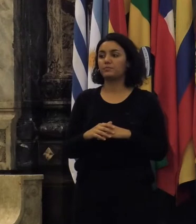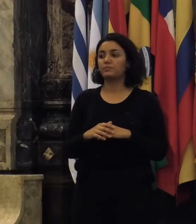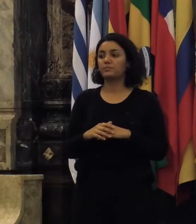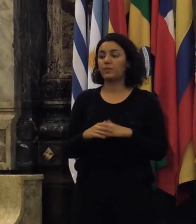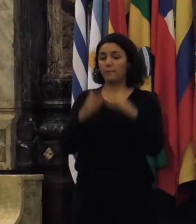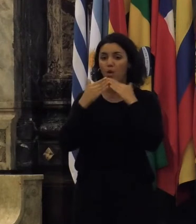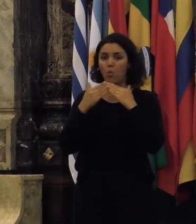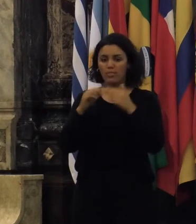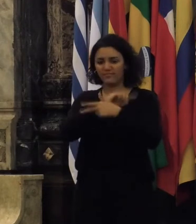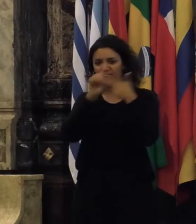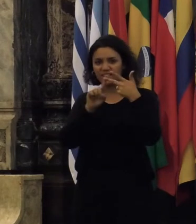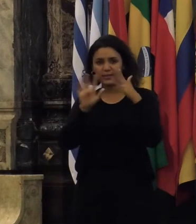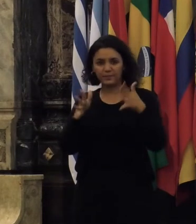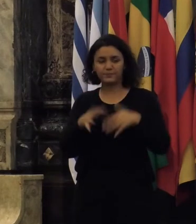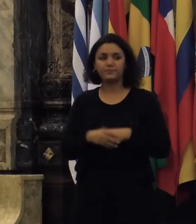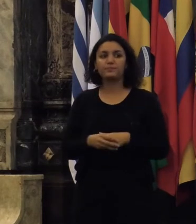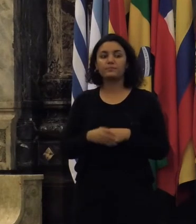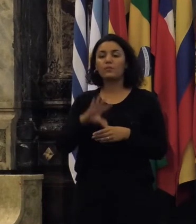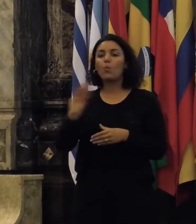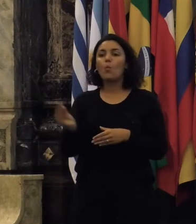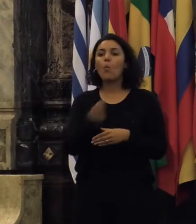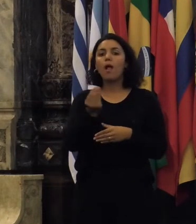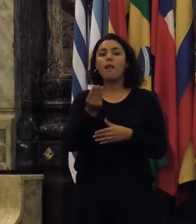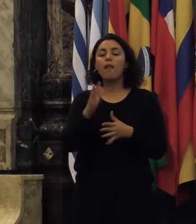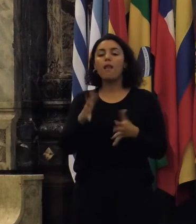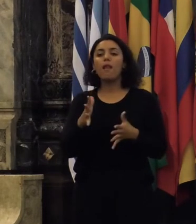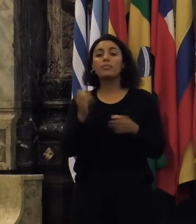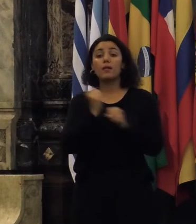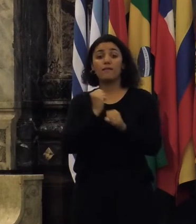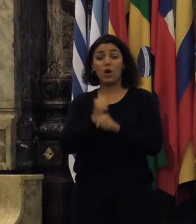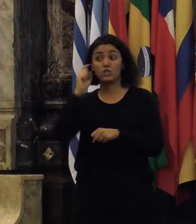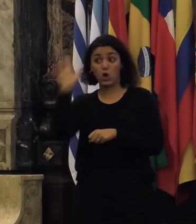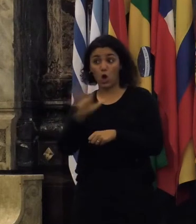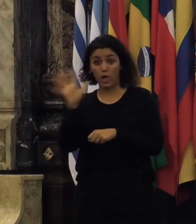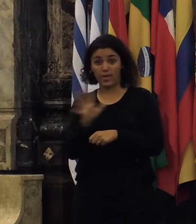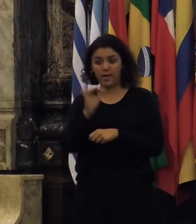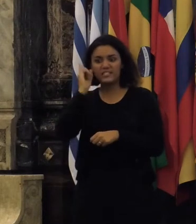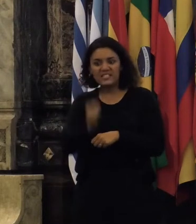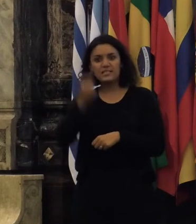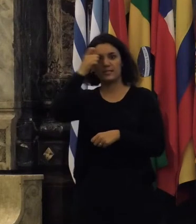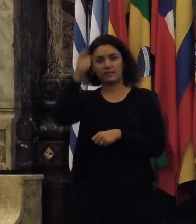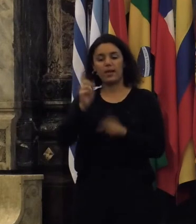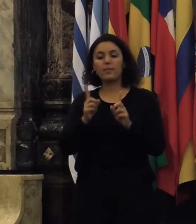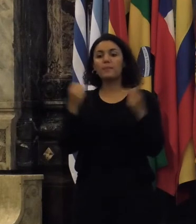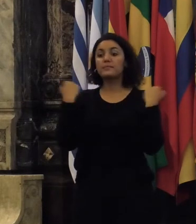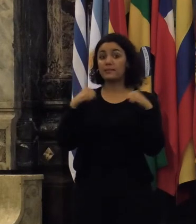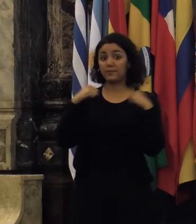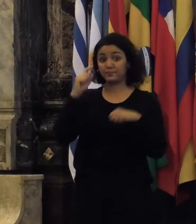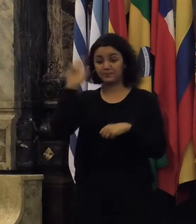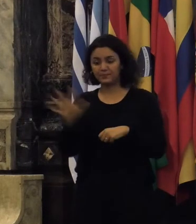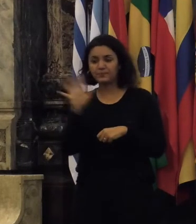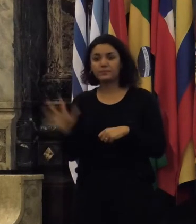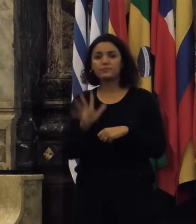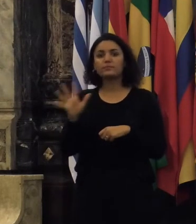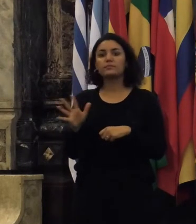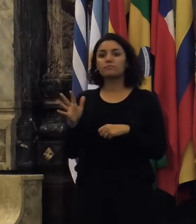las preguntas son tres. ¿Cuál es el lugar de la psicología como ciencia y de las prácticas psi en el devenir de